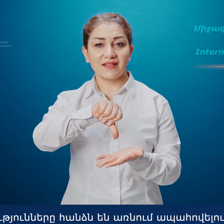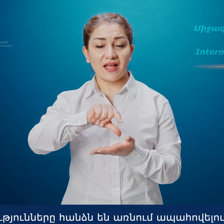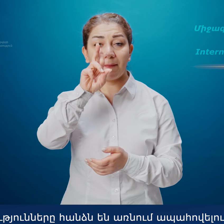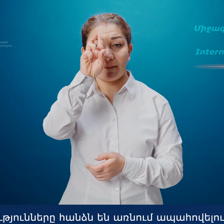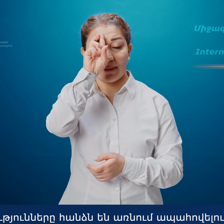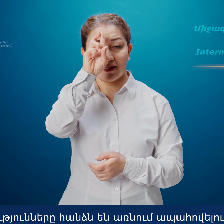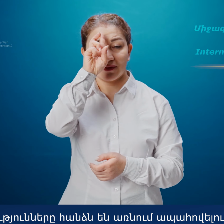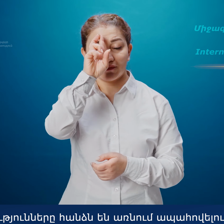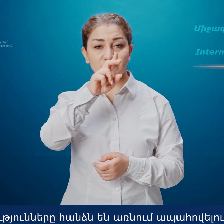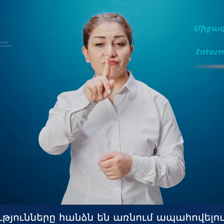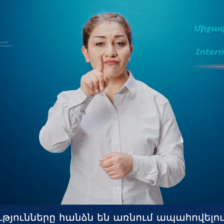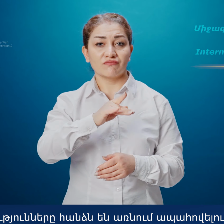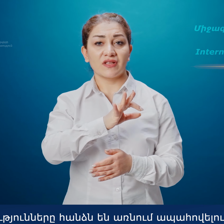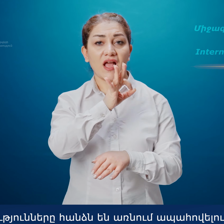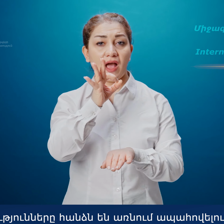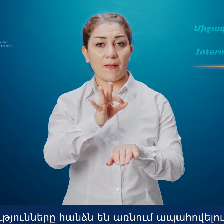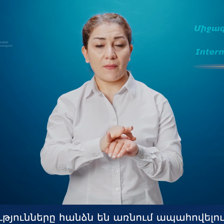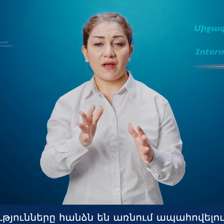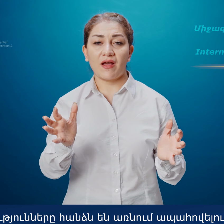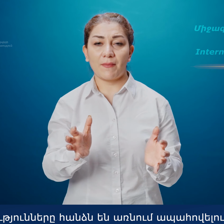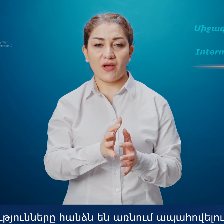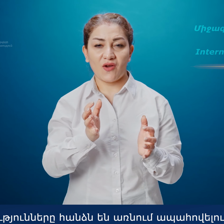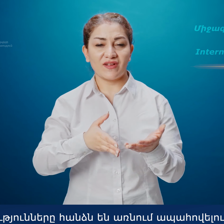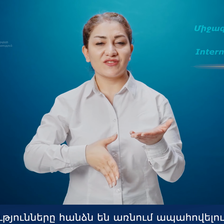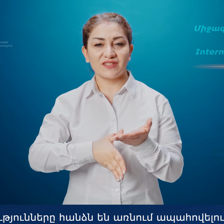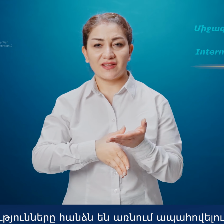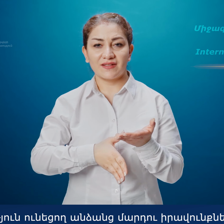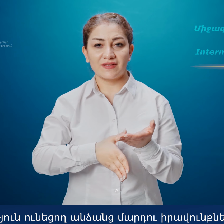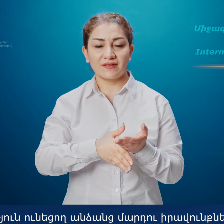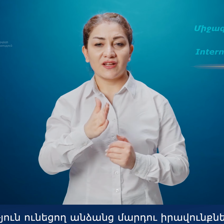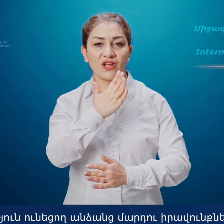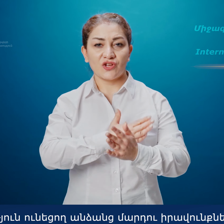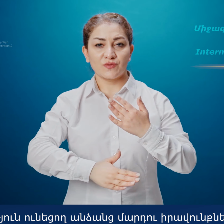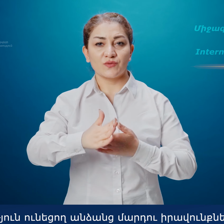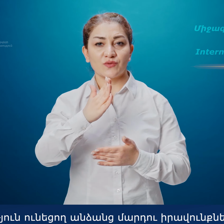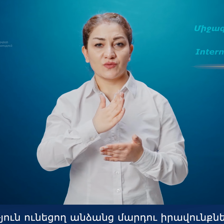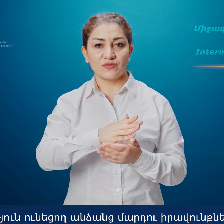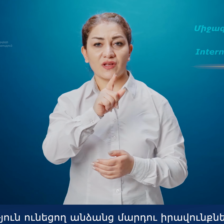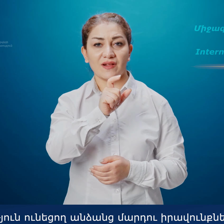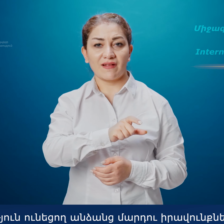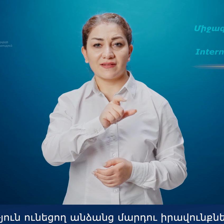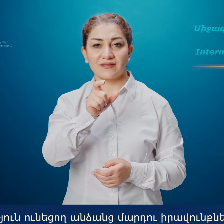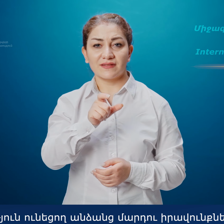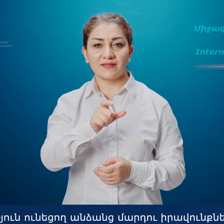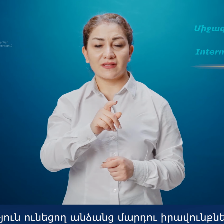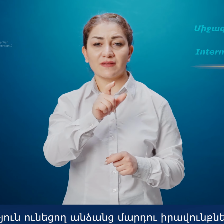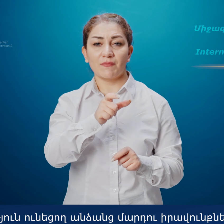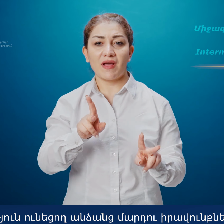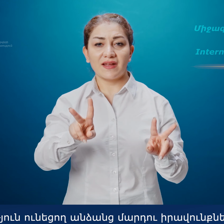Անդամ պետությունները հանձն են առնում ապահովելու և սատարելու հաշմանդամություն ունեցող անձանց մարդու իրավունքները և հիմնարար ազատությունները